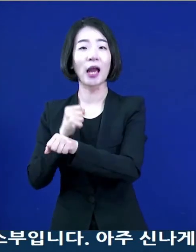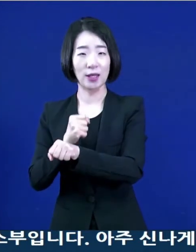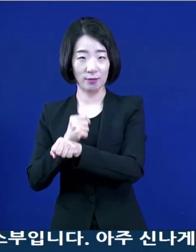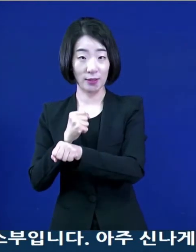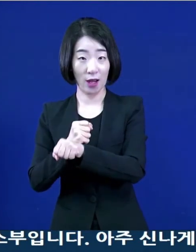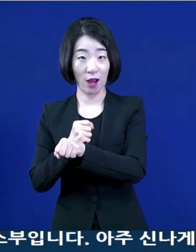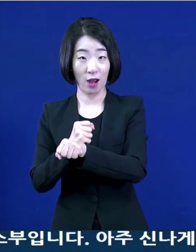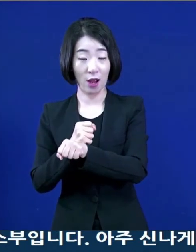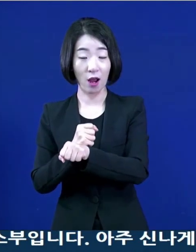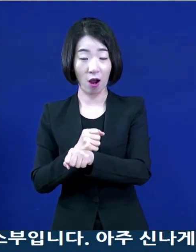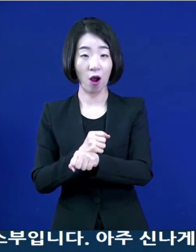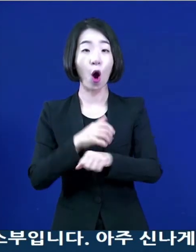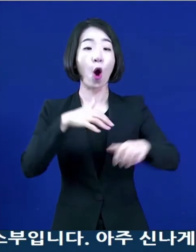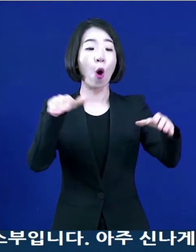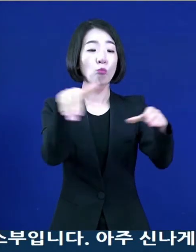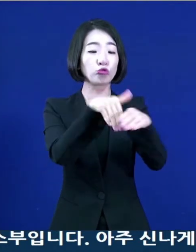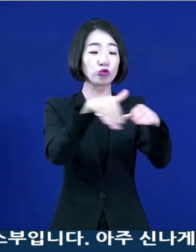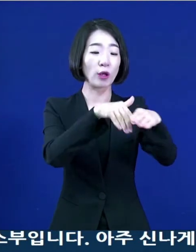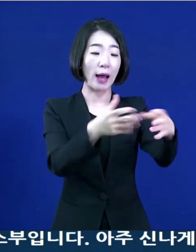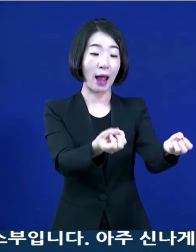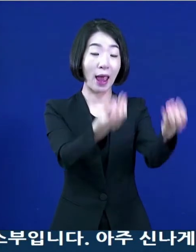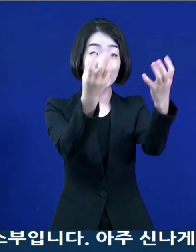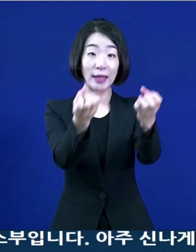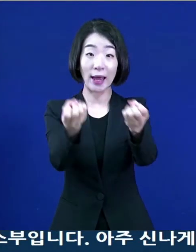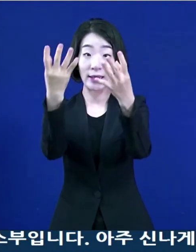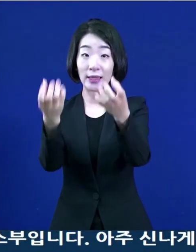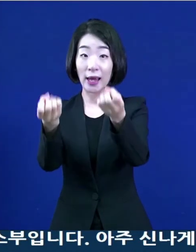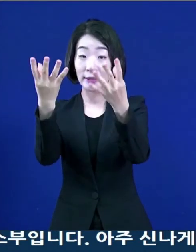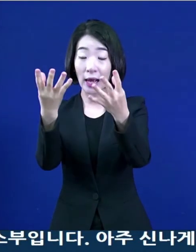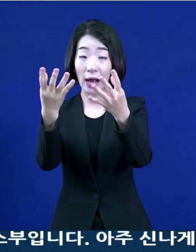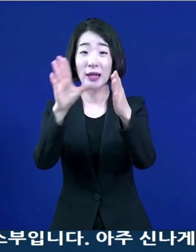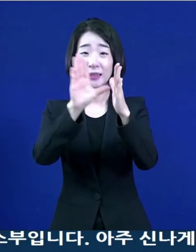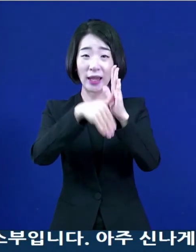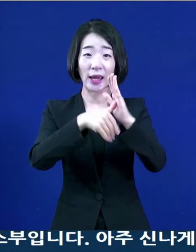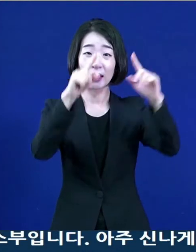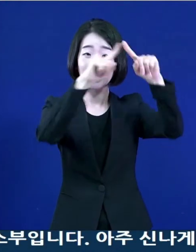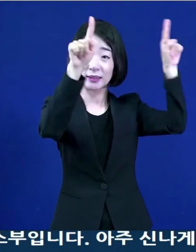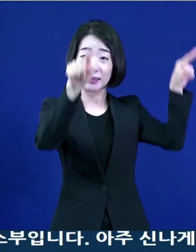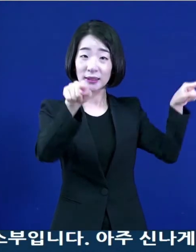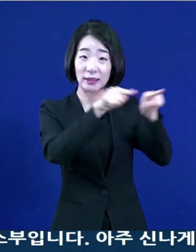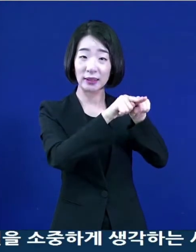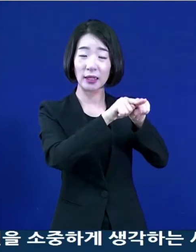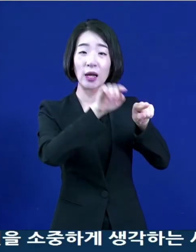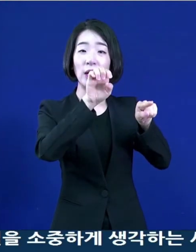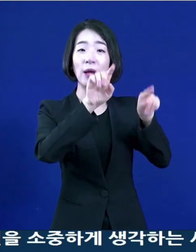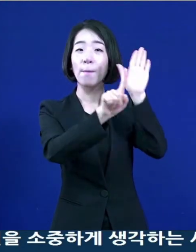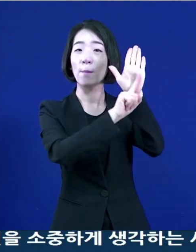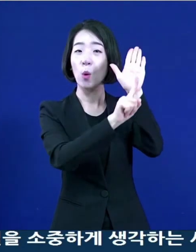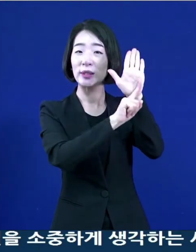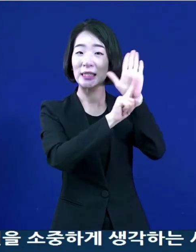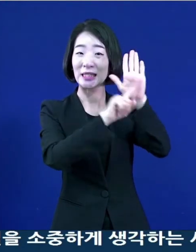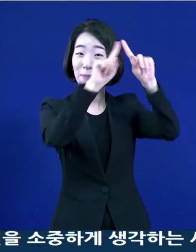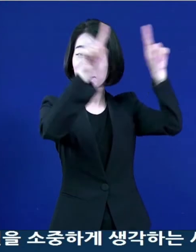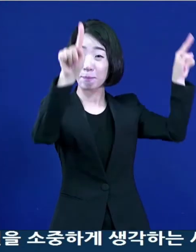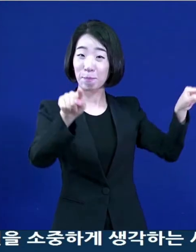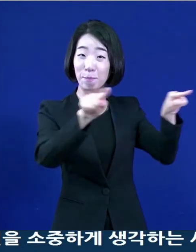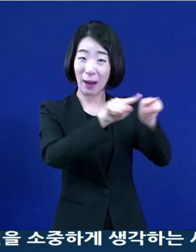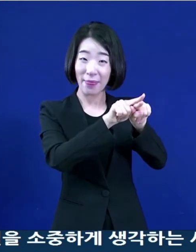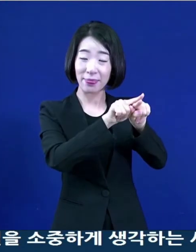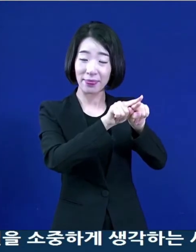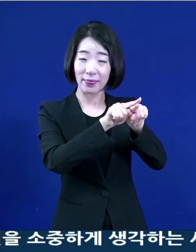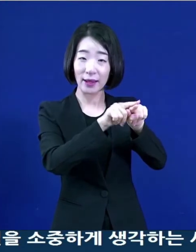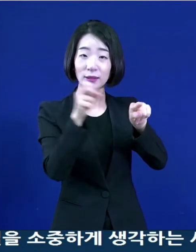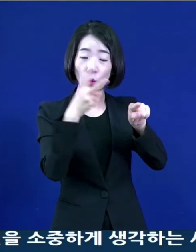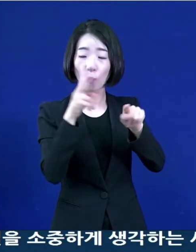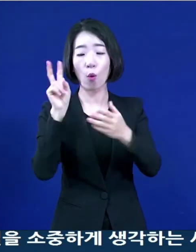했냐면 이 문화 행사 간판을 청소했어요. 뭐 표지판, 안내판, 특별히